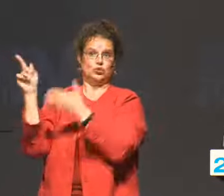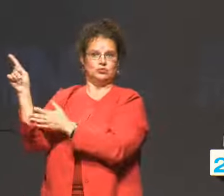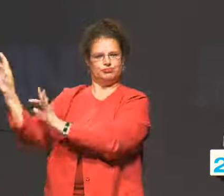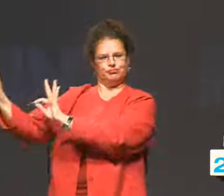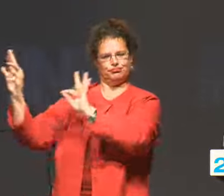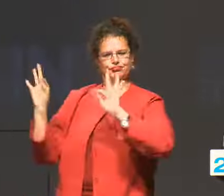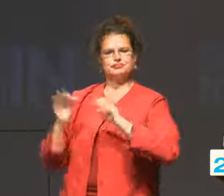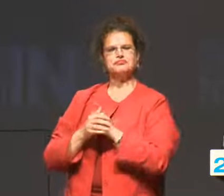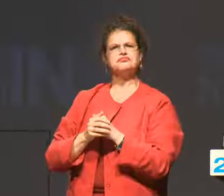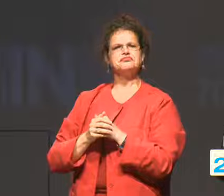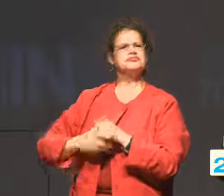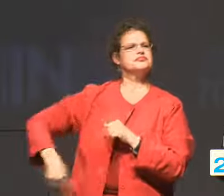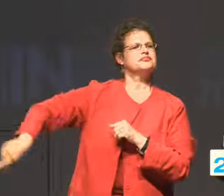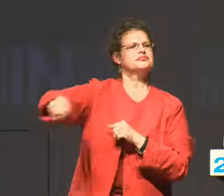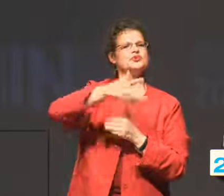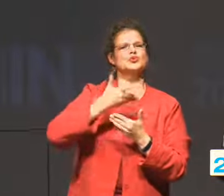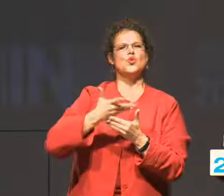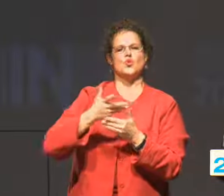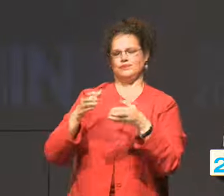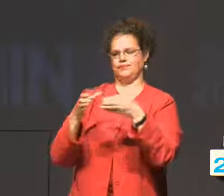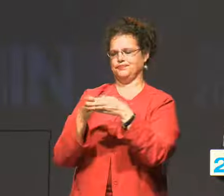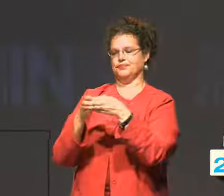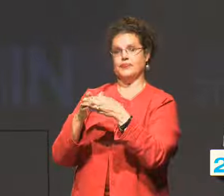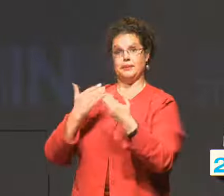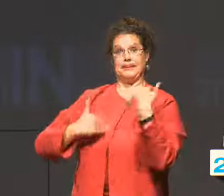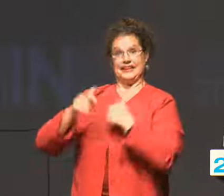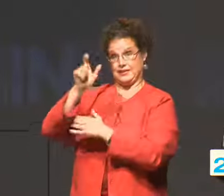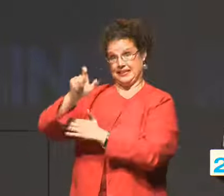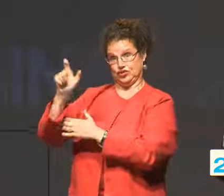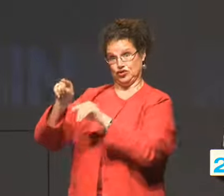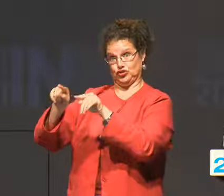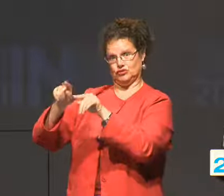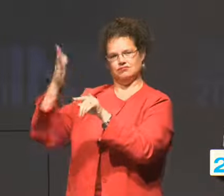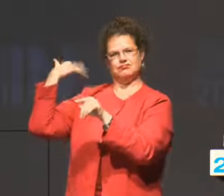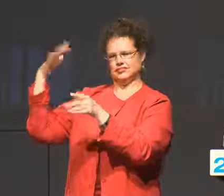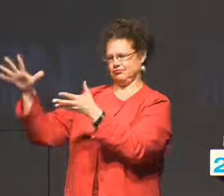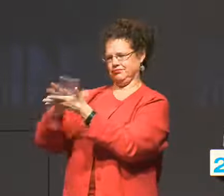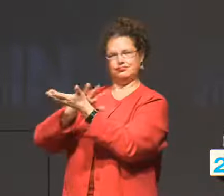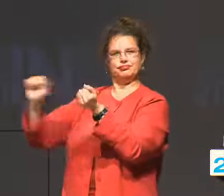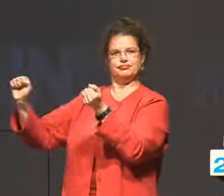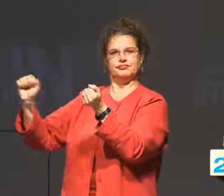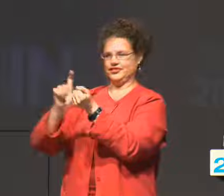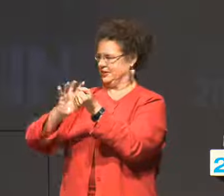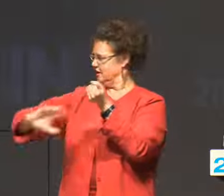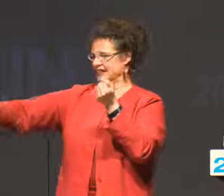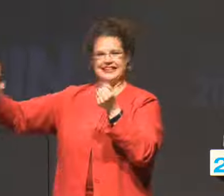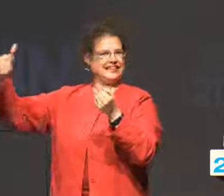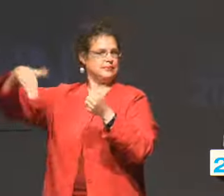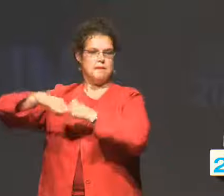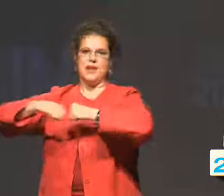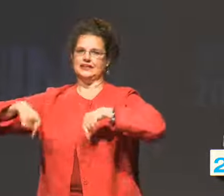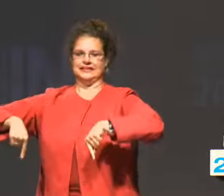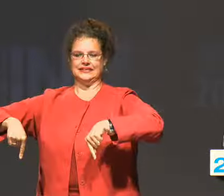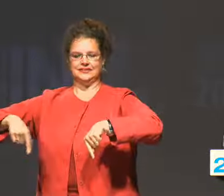ein Professor aus Hamburg, hat ein Buch geschrieben dazu. Er äußerte sich so,